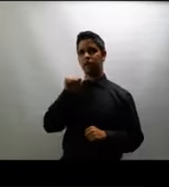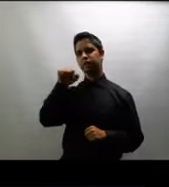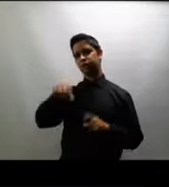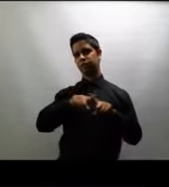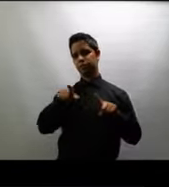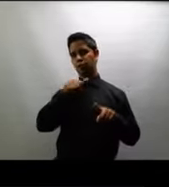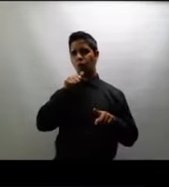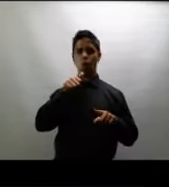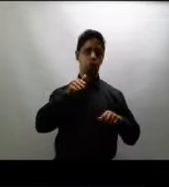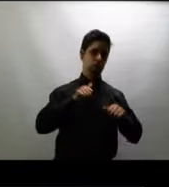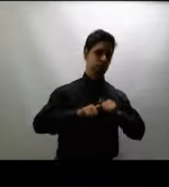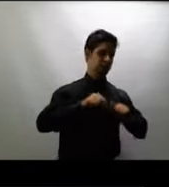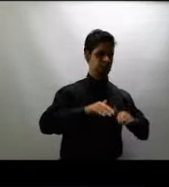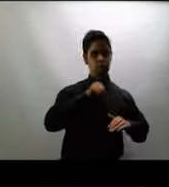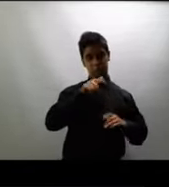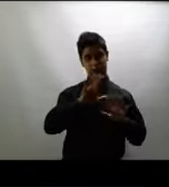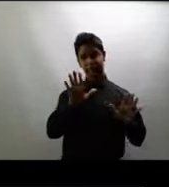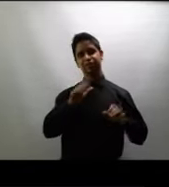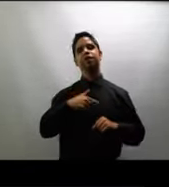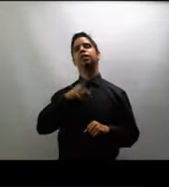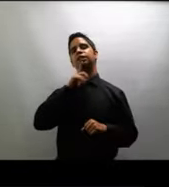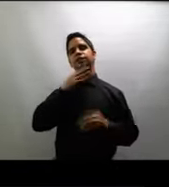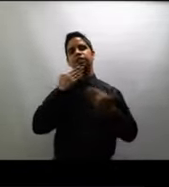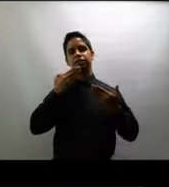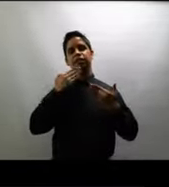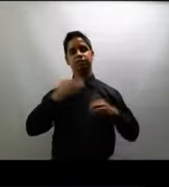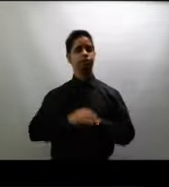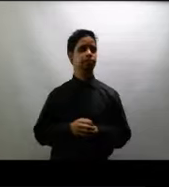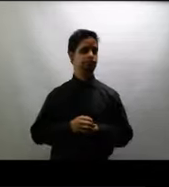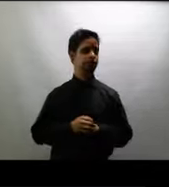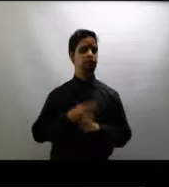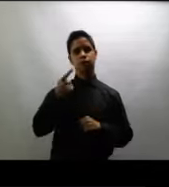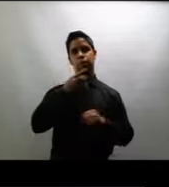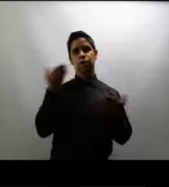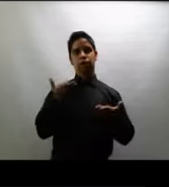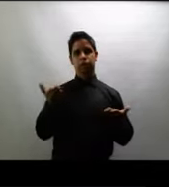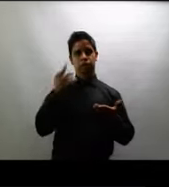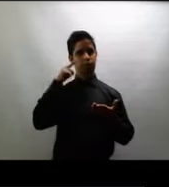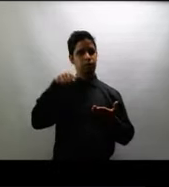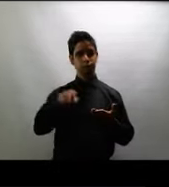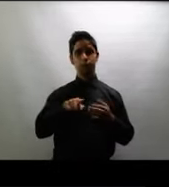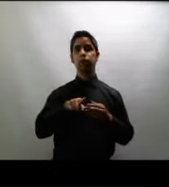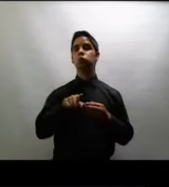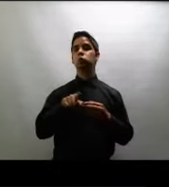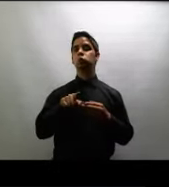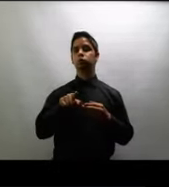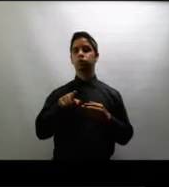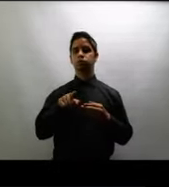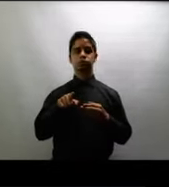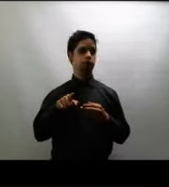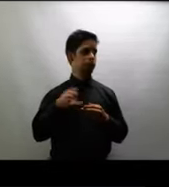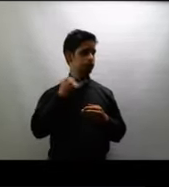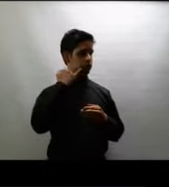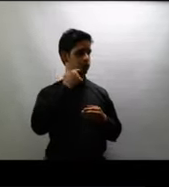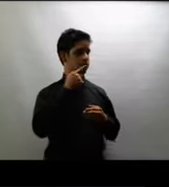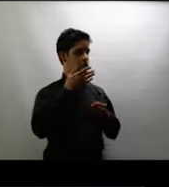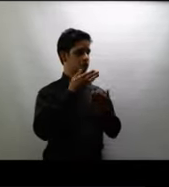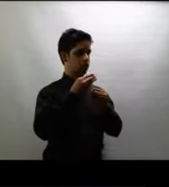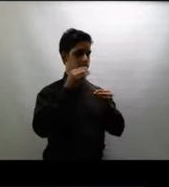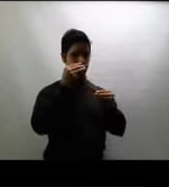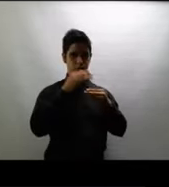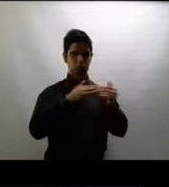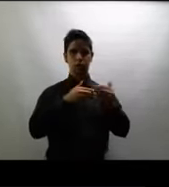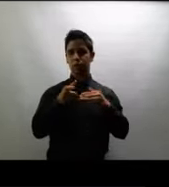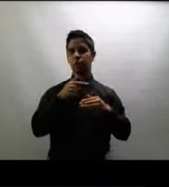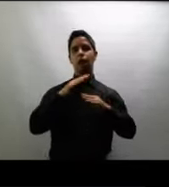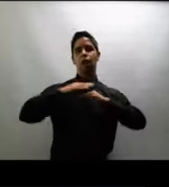Mucho éxito. Gracias. Y ya usted sabe, siempre a la orden, de verdad. Qué placer, de verdad que si digo esto, no me importa. De todas las entrevistas ha